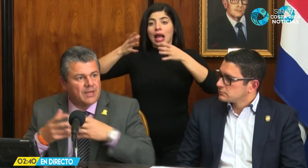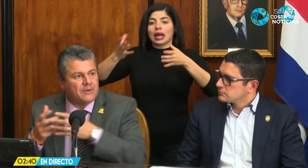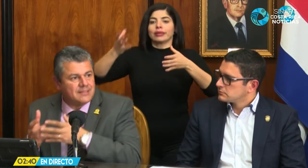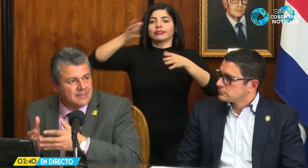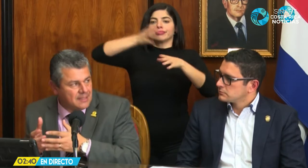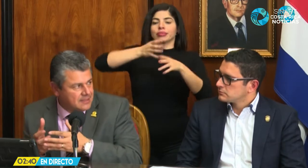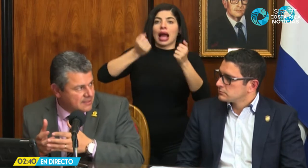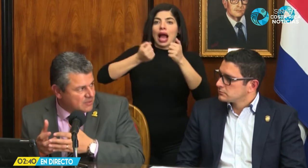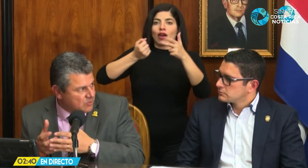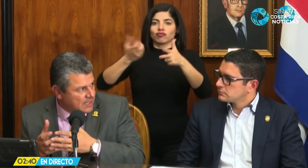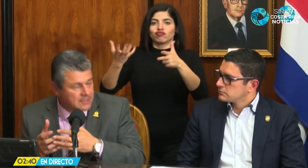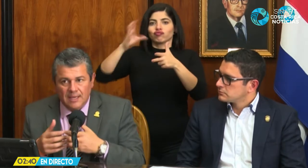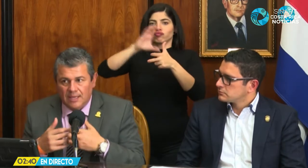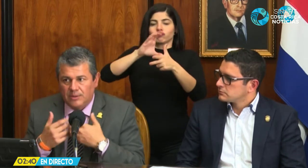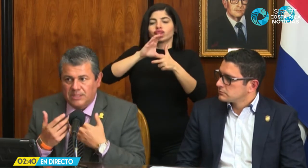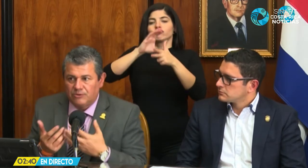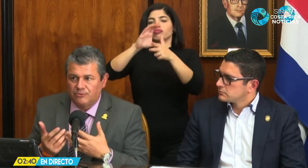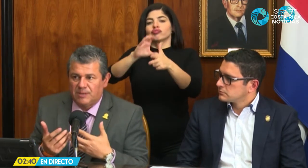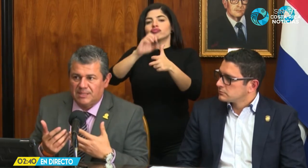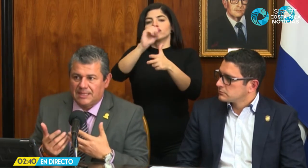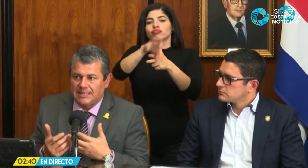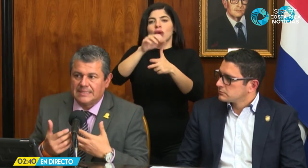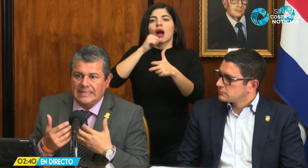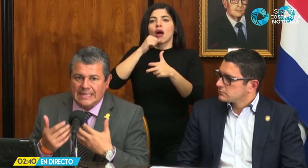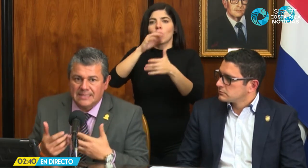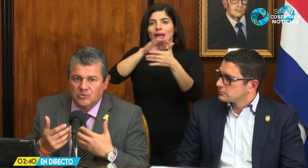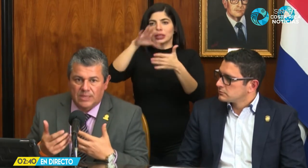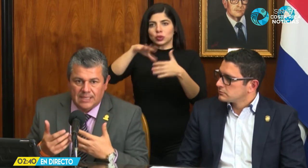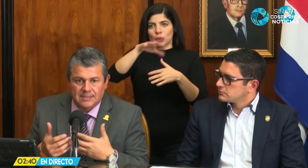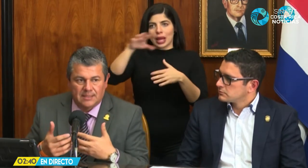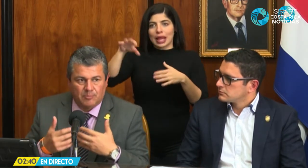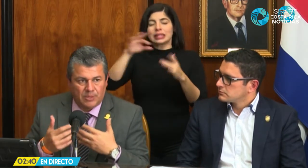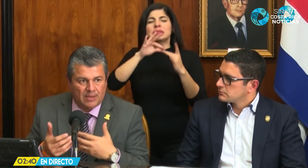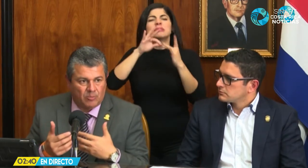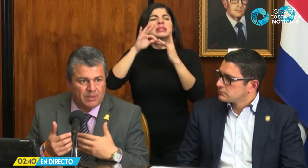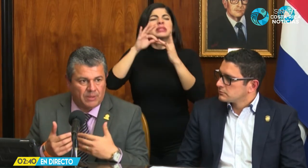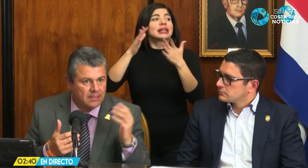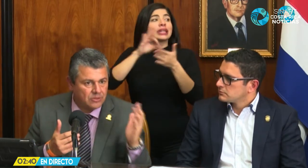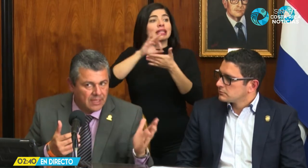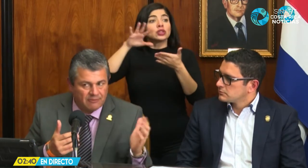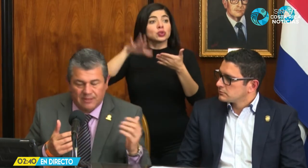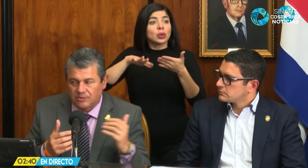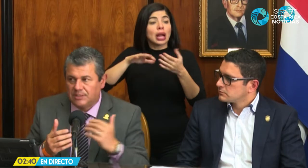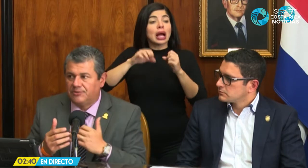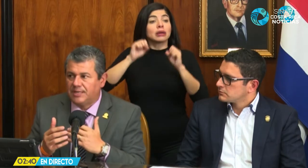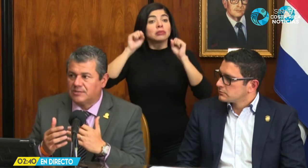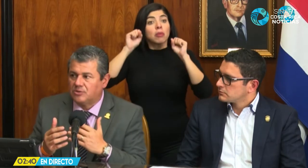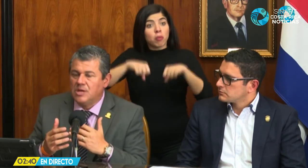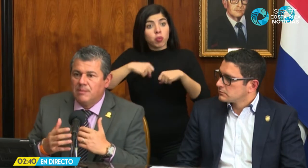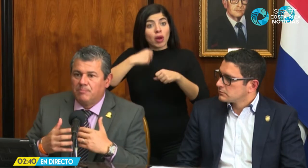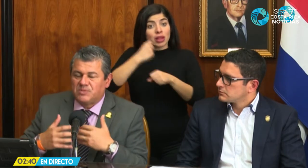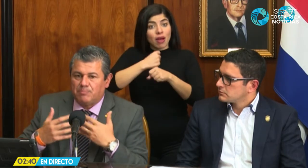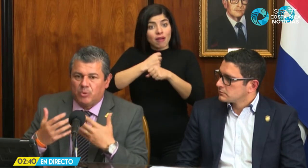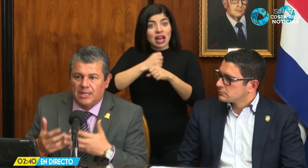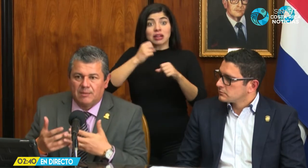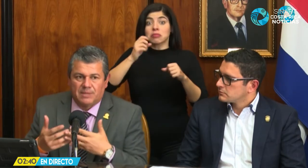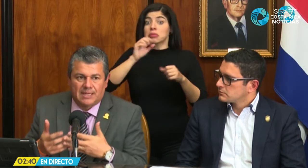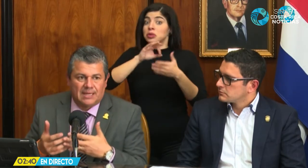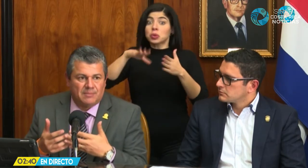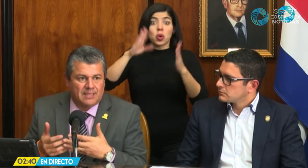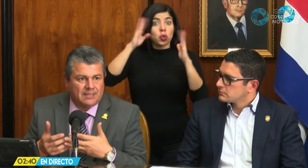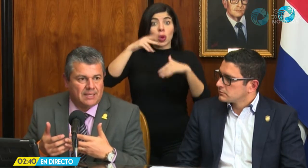poder reabastecer estas escuelas. El objetivo fundamental es que en las escuelas que puedan operar, que no tengan factores de riesgo, se